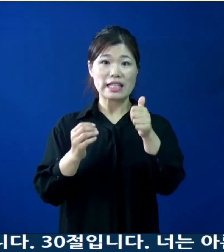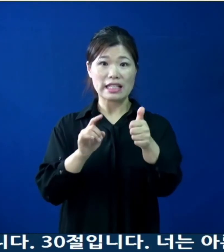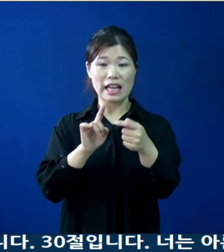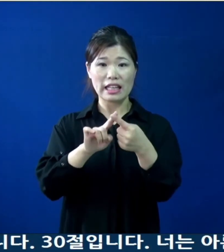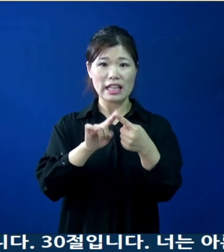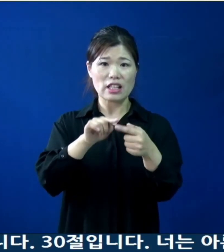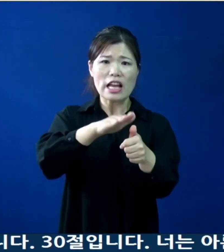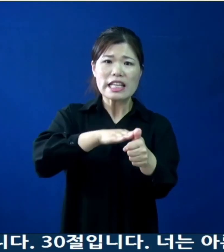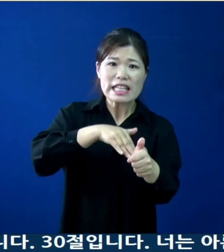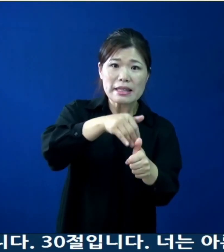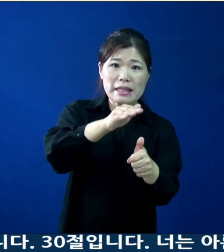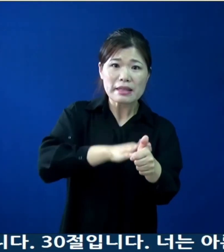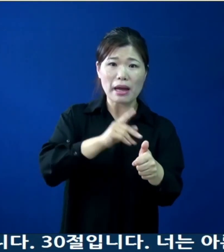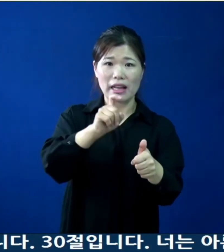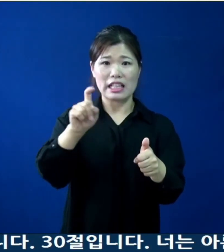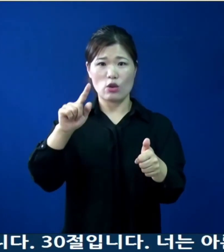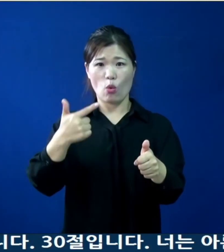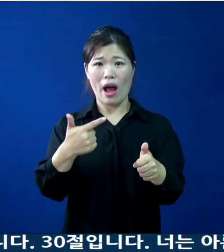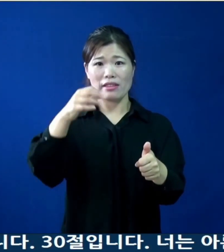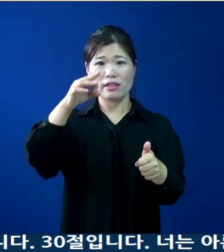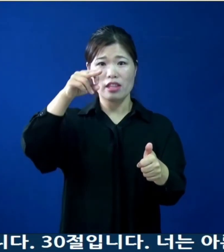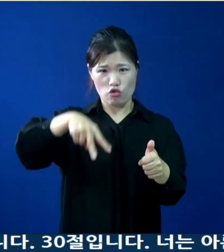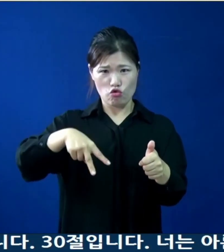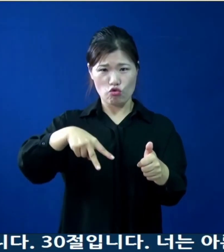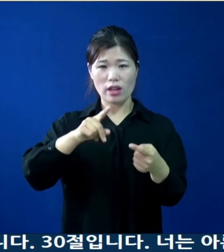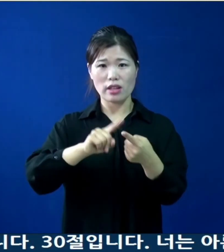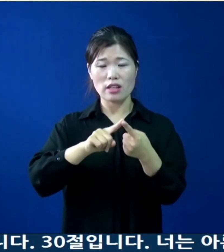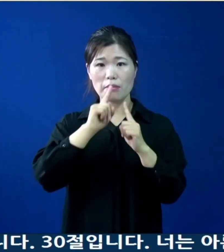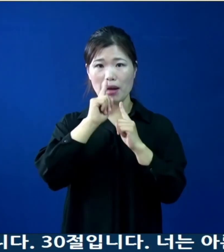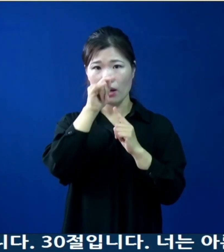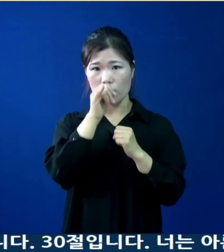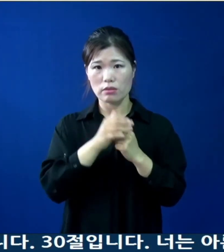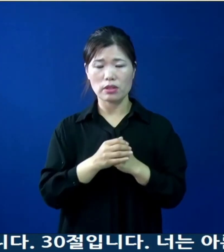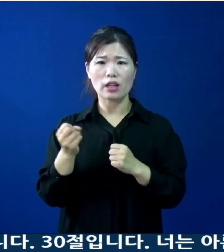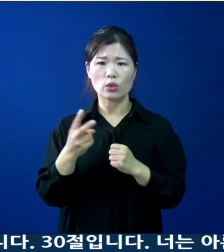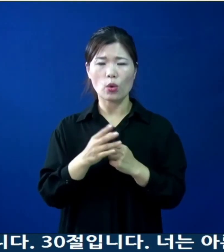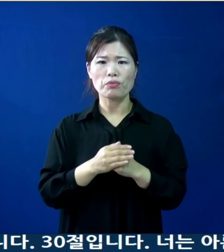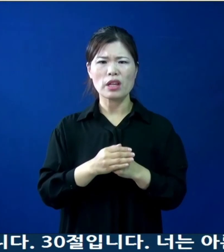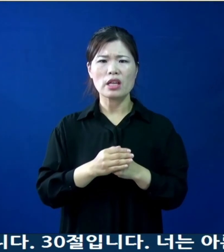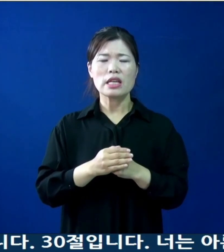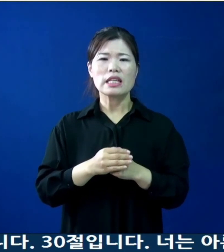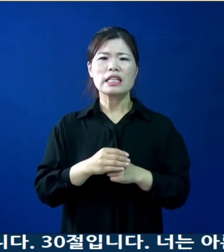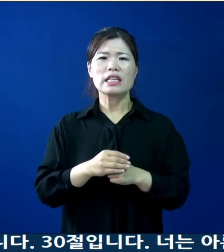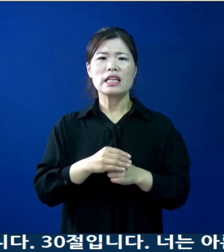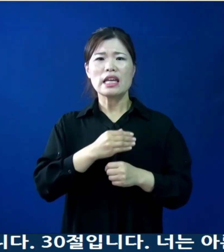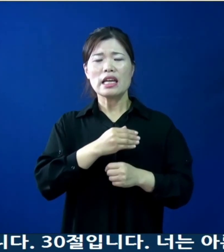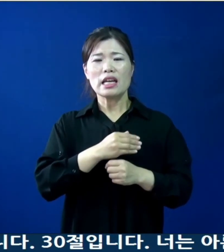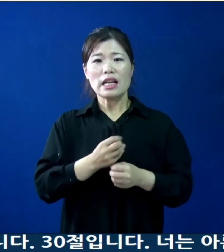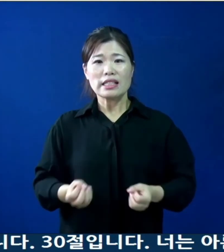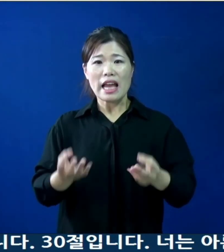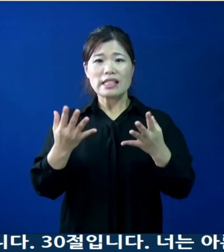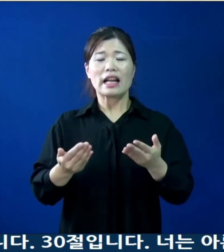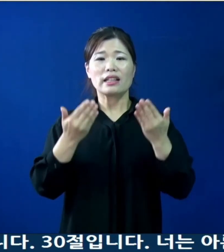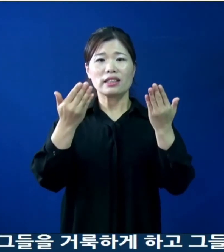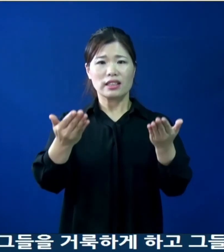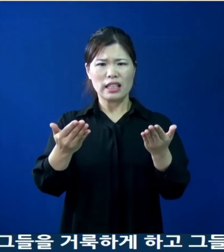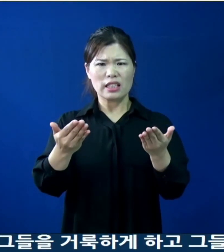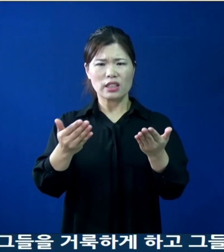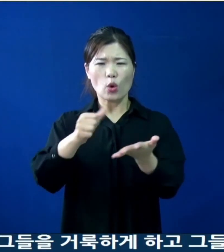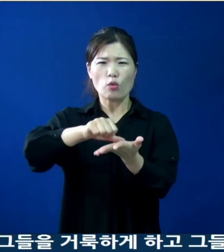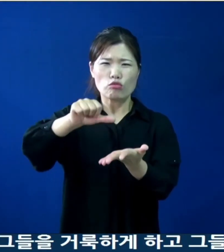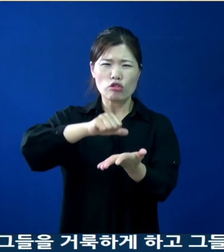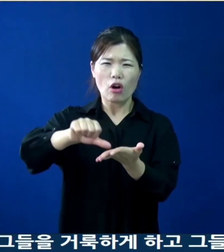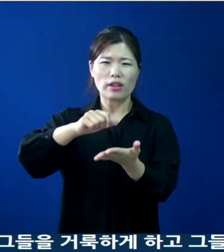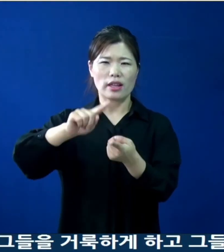바르는 기름을 관유라 그러고요. 제사장뿐만 아니라 제사를 드리는 여러 가지 기물들에게 발라서 정결케